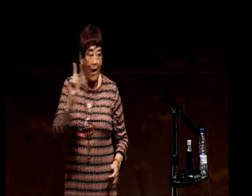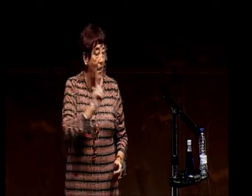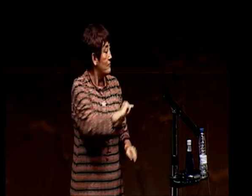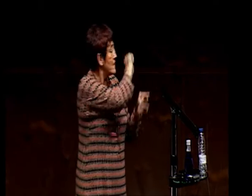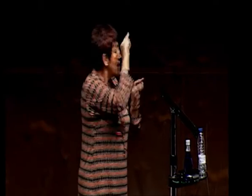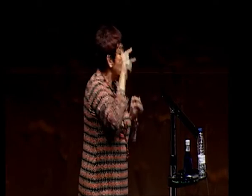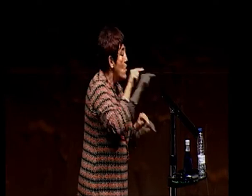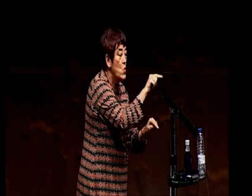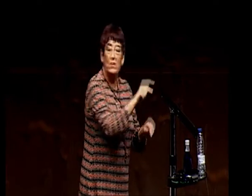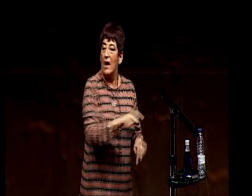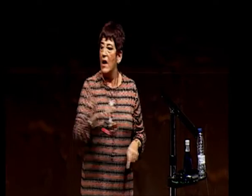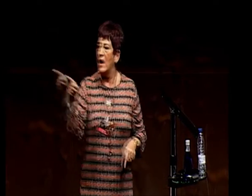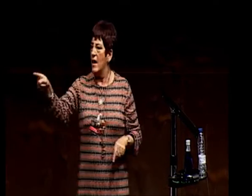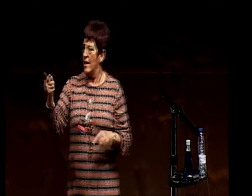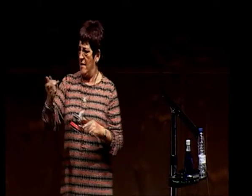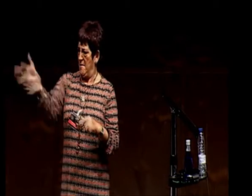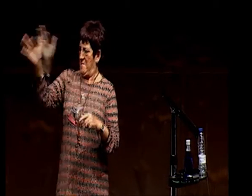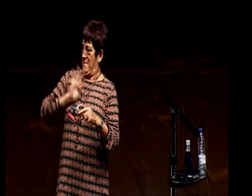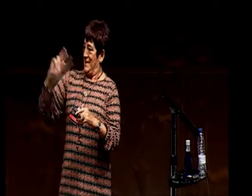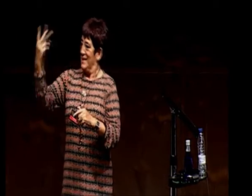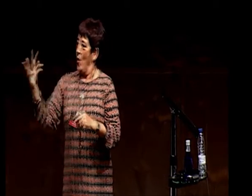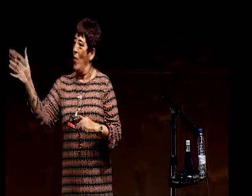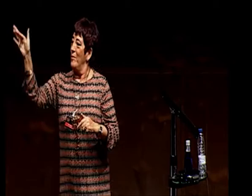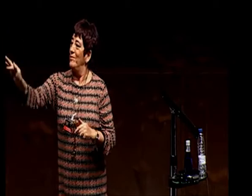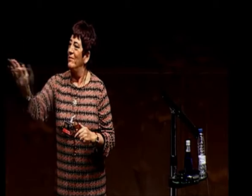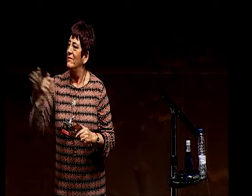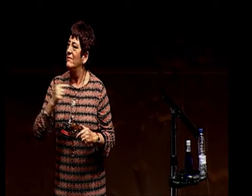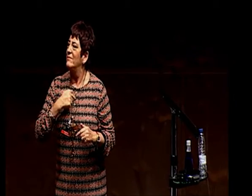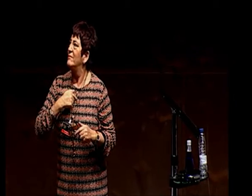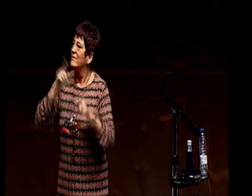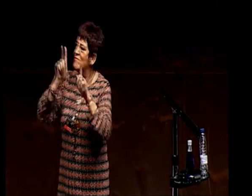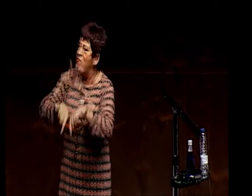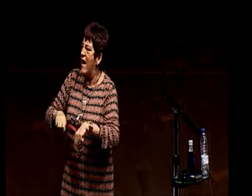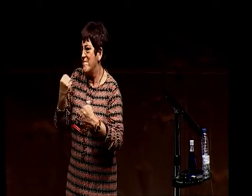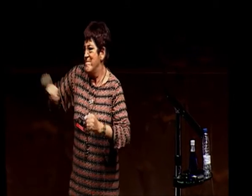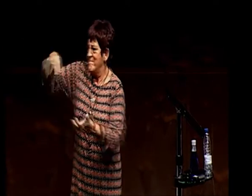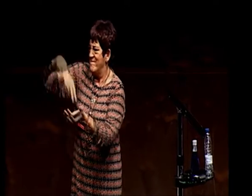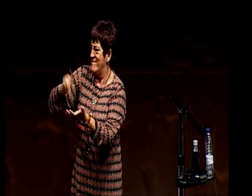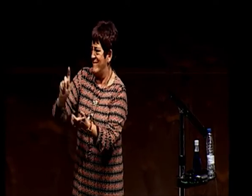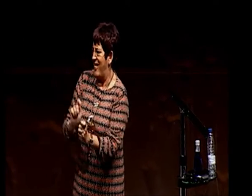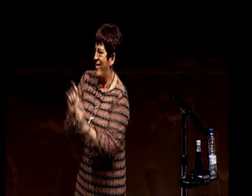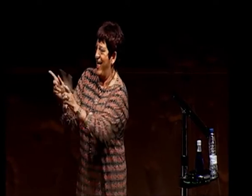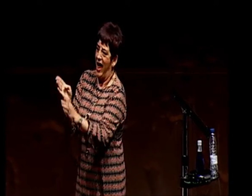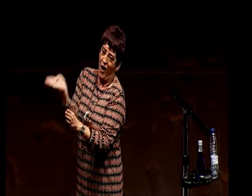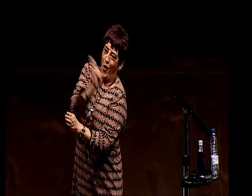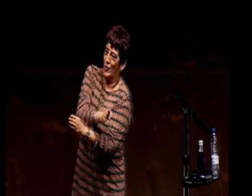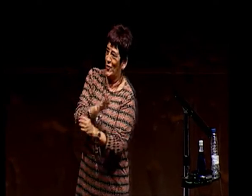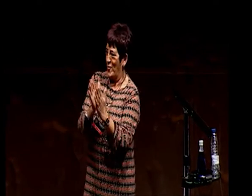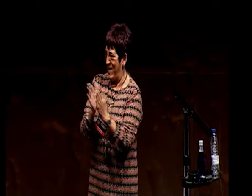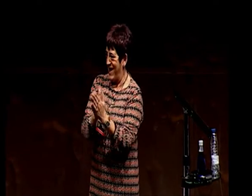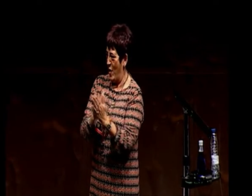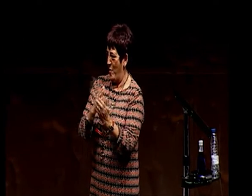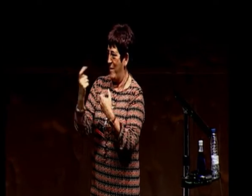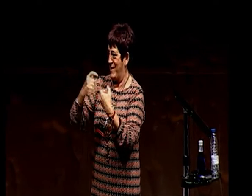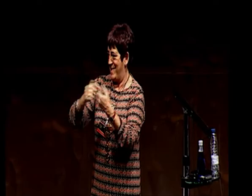a la persona que quiera hacer la pregunta tiene que acercarse a donde está la ventana